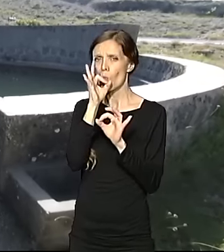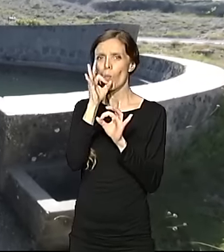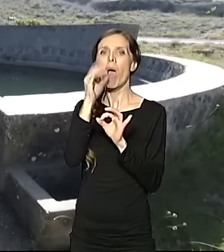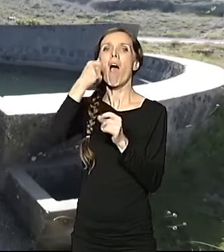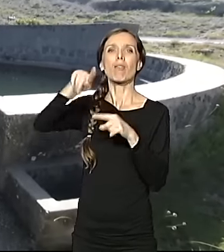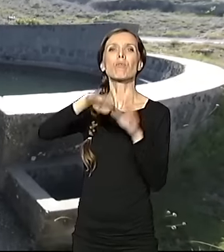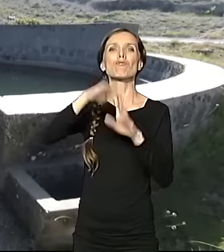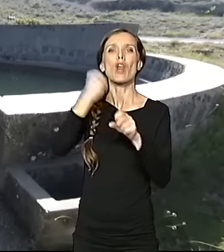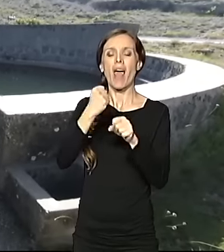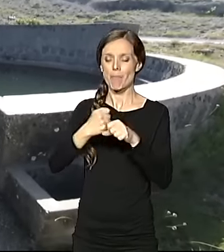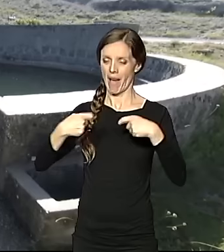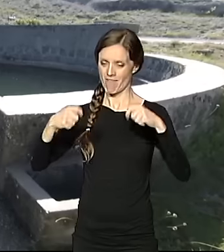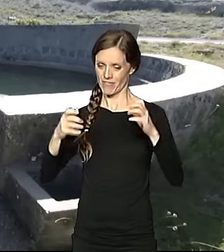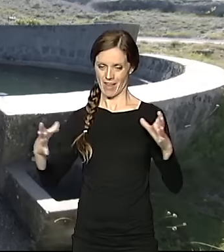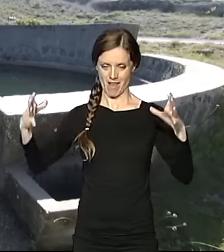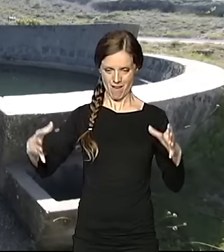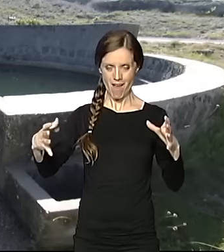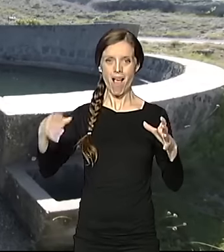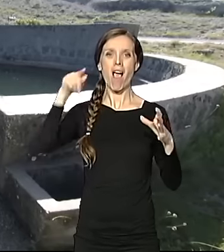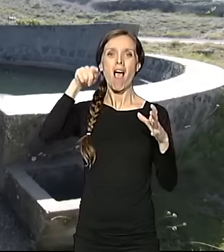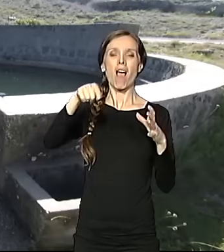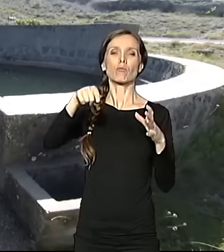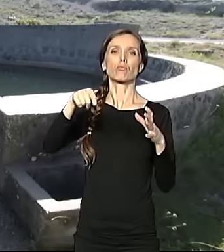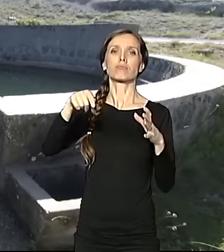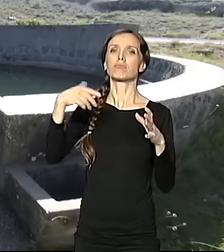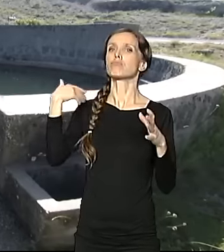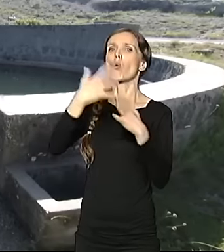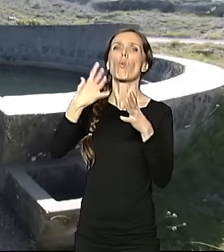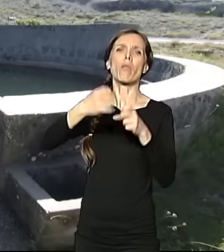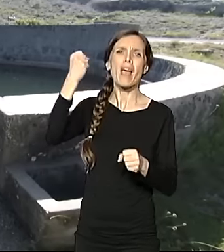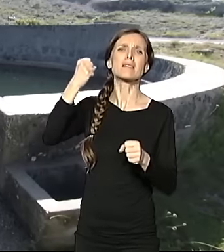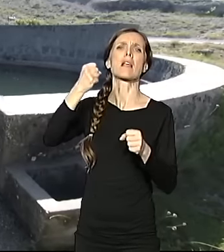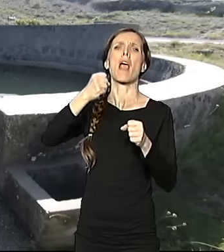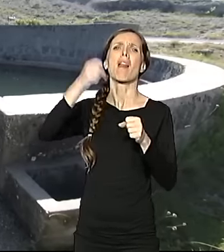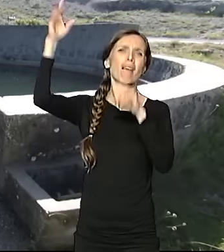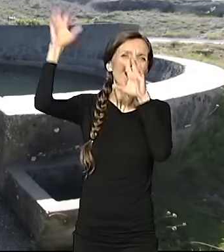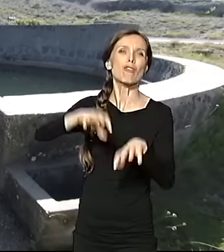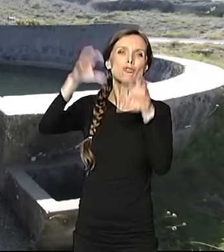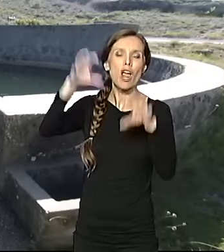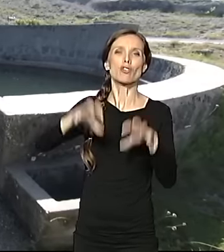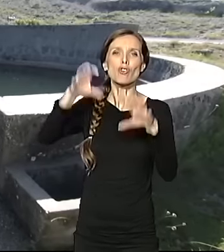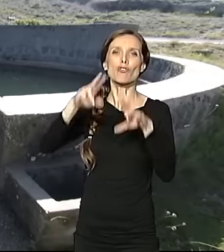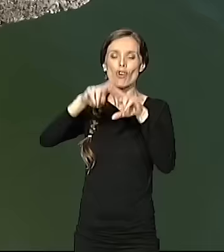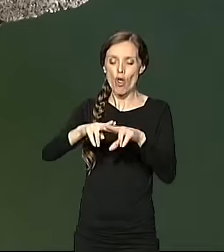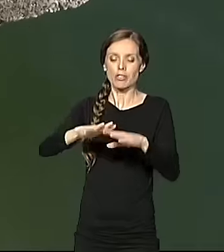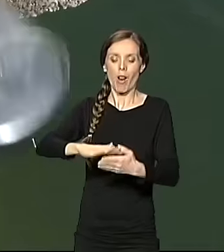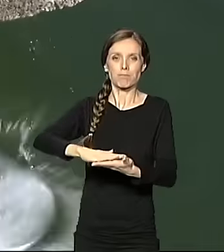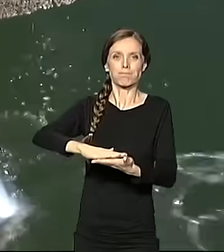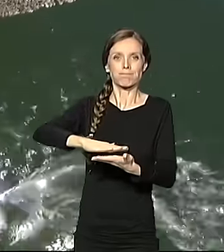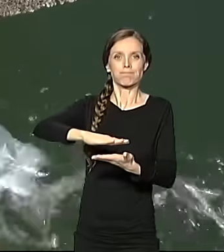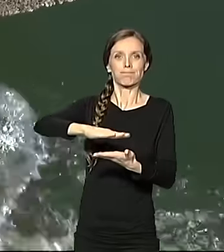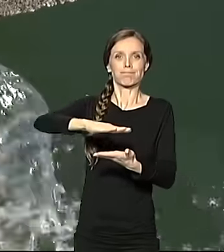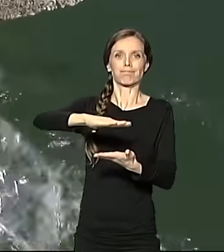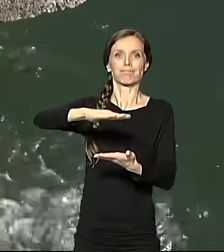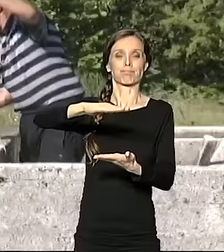bistjerne i ovakve bunareve i voda u toku jesenjih dana kišnih sabire se u bistjerne